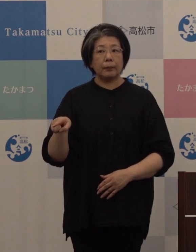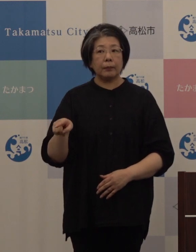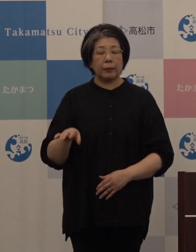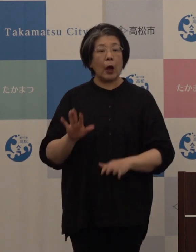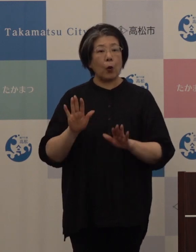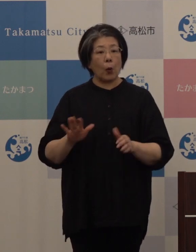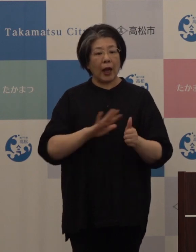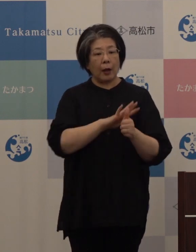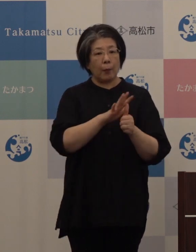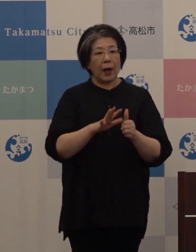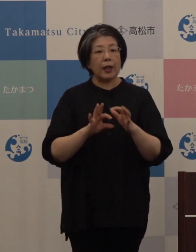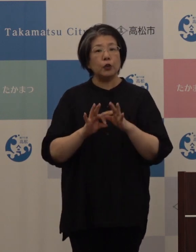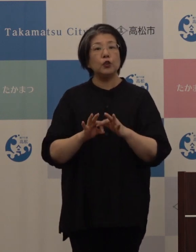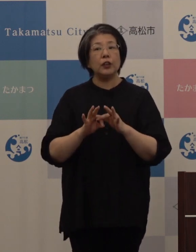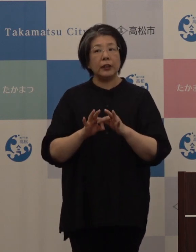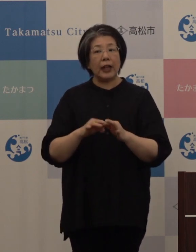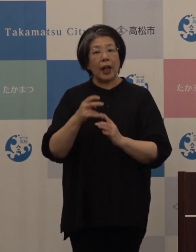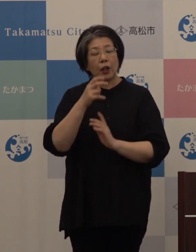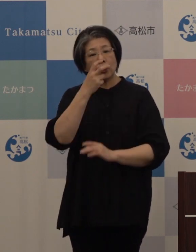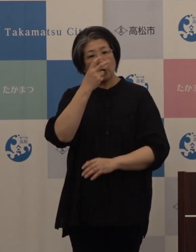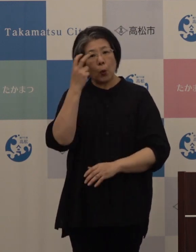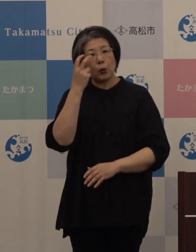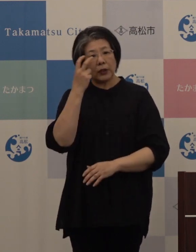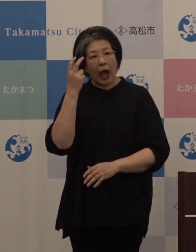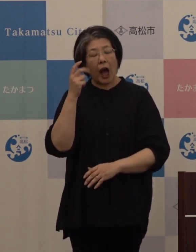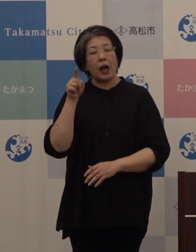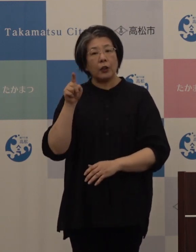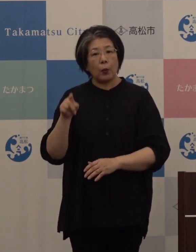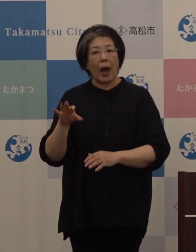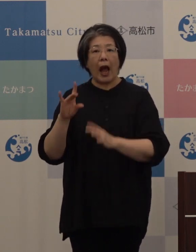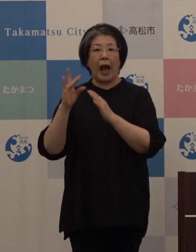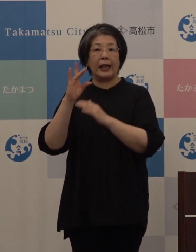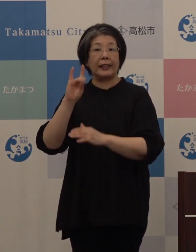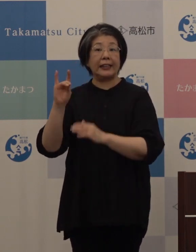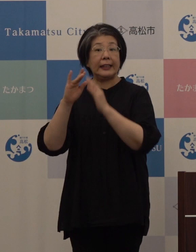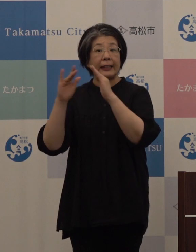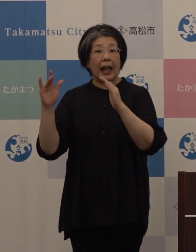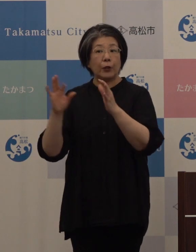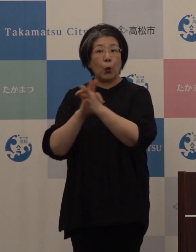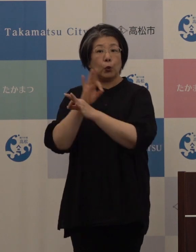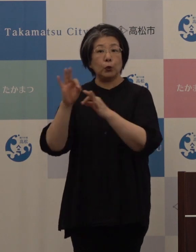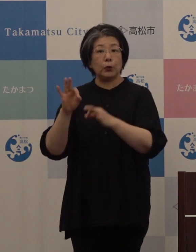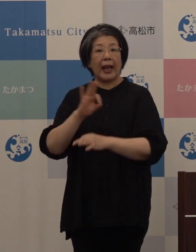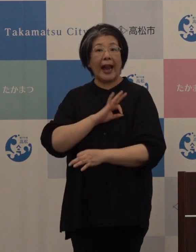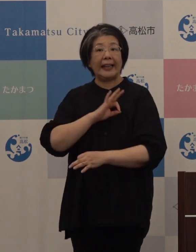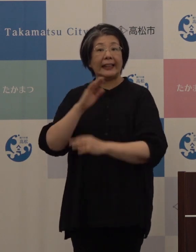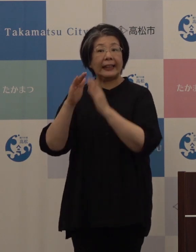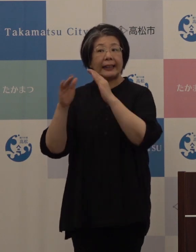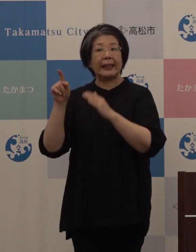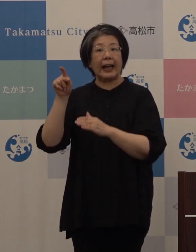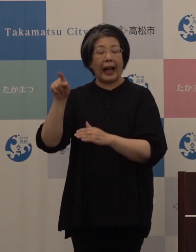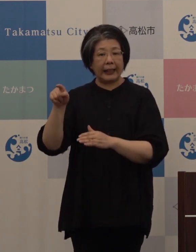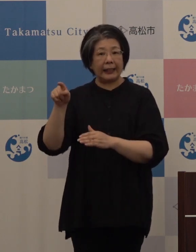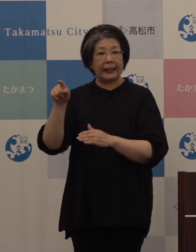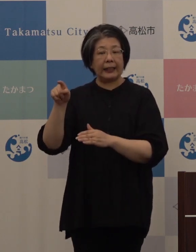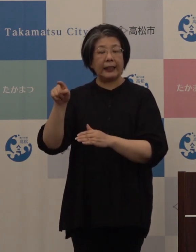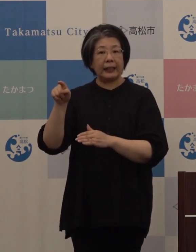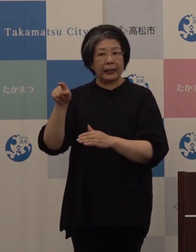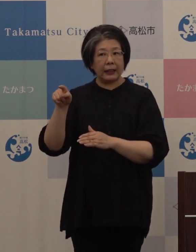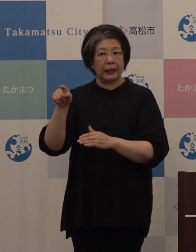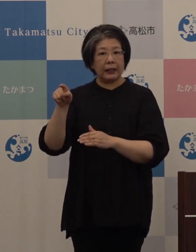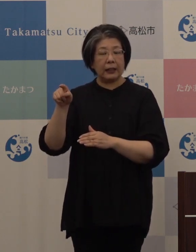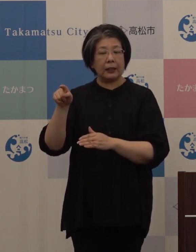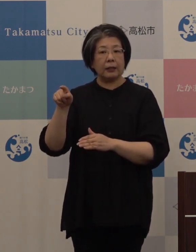動について調査する人が議会運営委員会の、委員長であるとか各会派の幹事長ということになってい